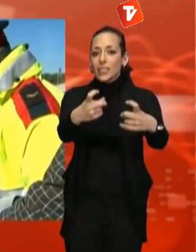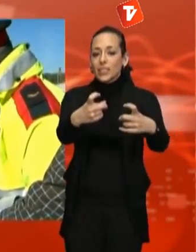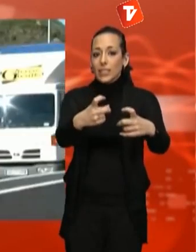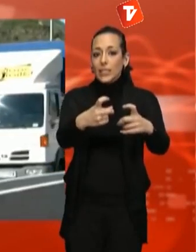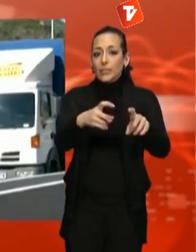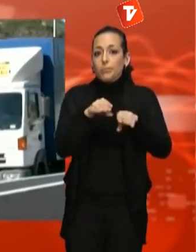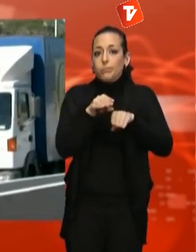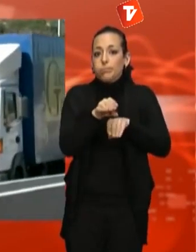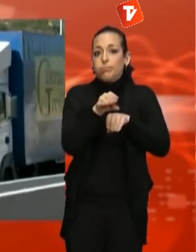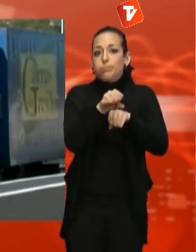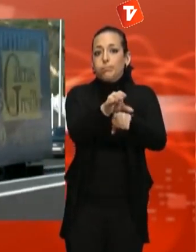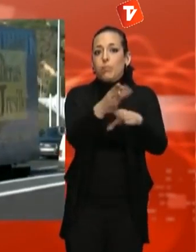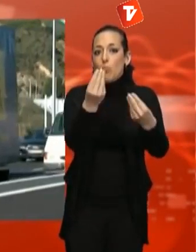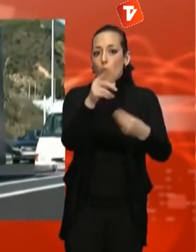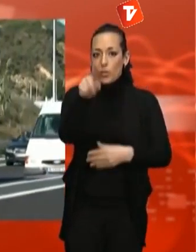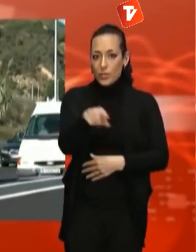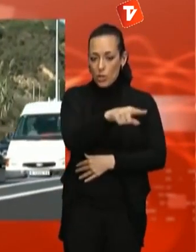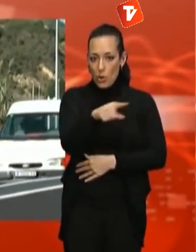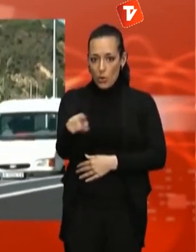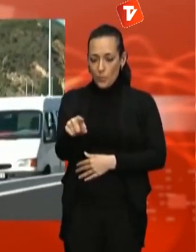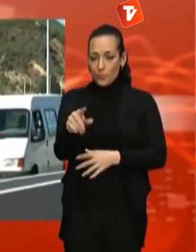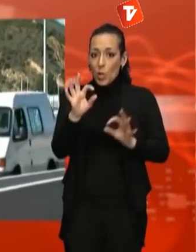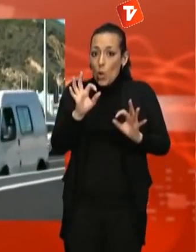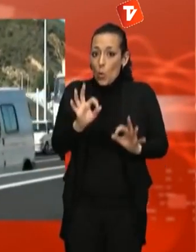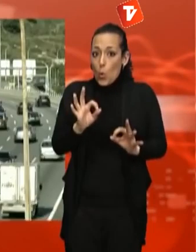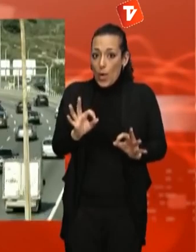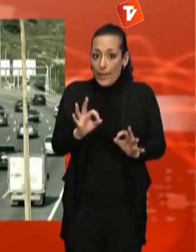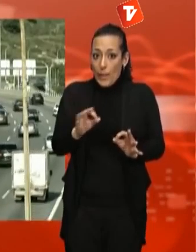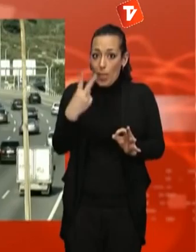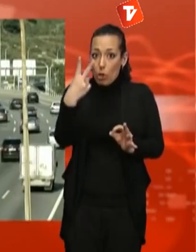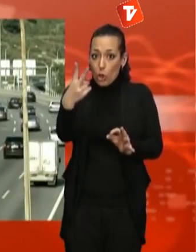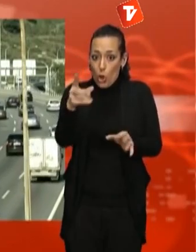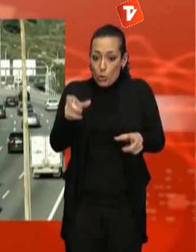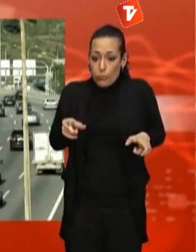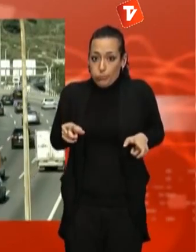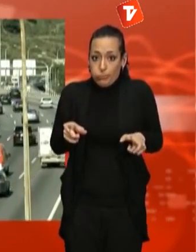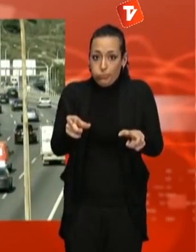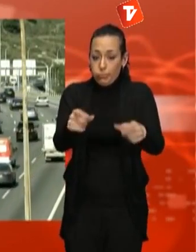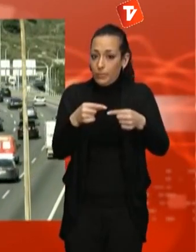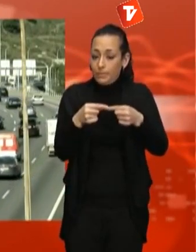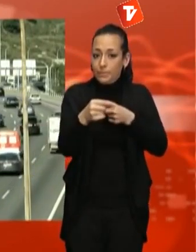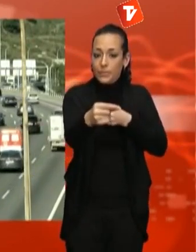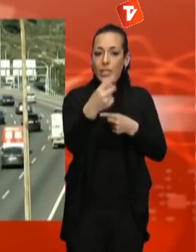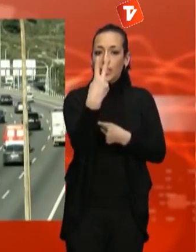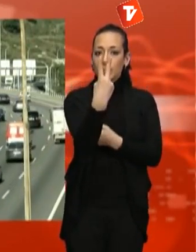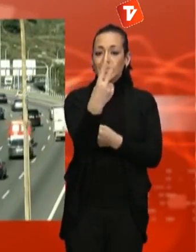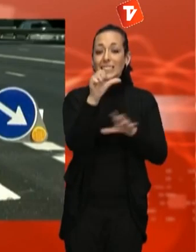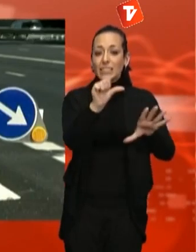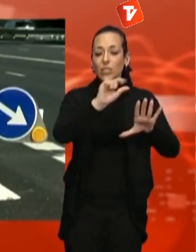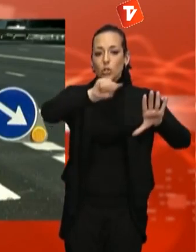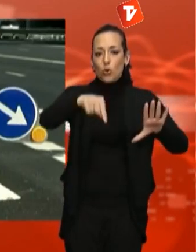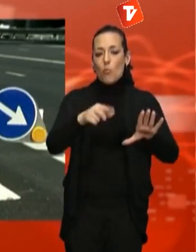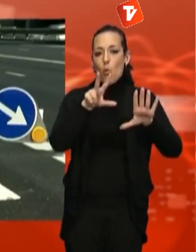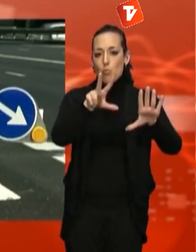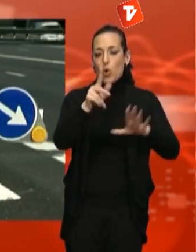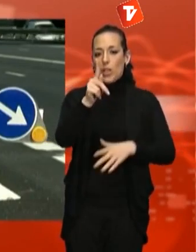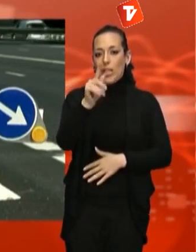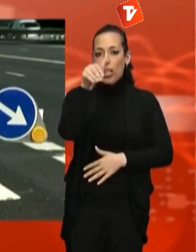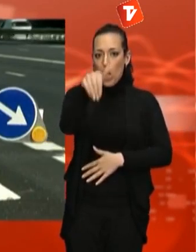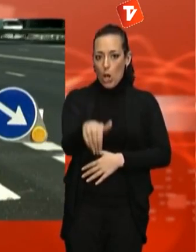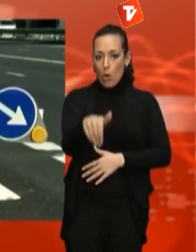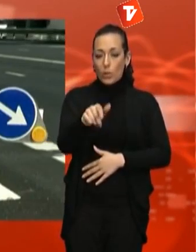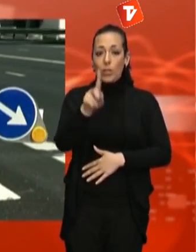Concretament, la infraestructura formada per dos carrils de circulació de 6,8 quilòmetres de longitud, reversibles en funció de